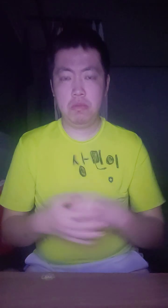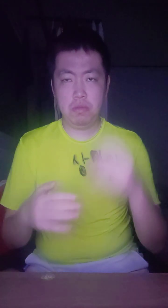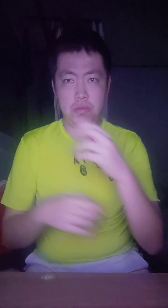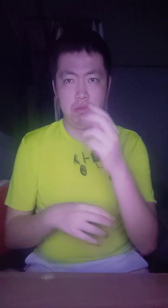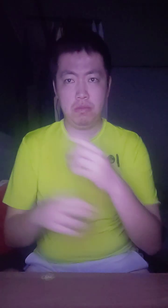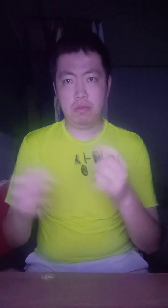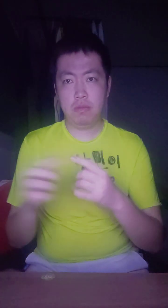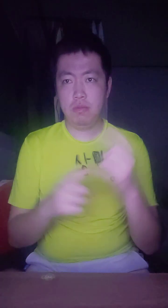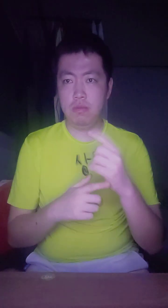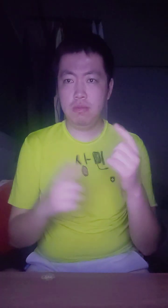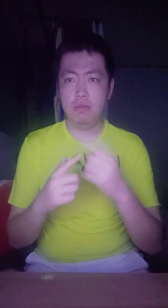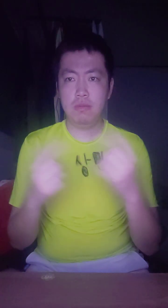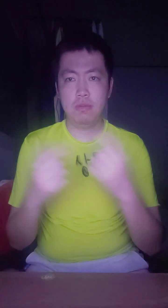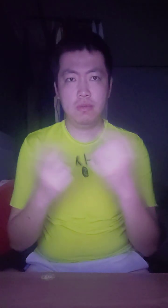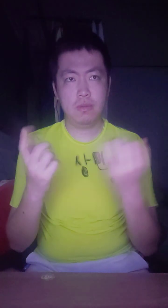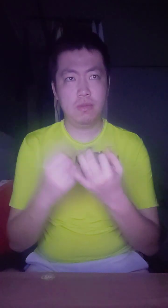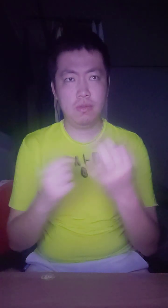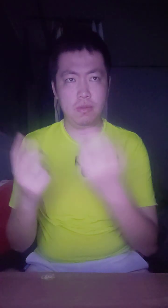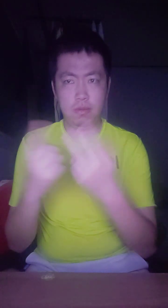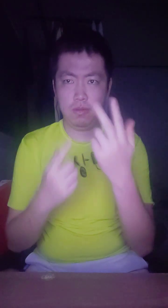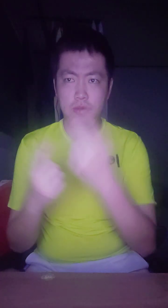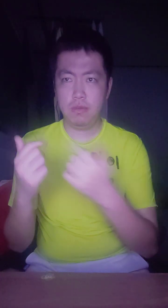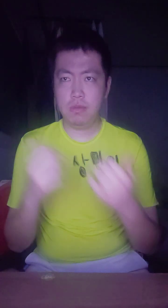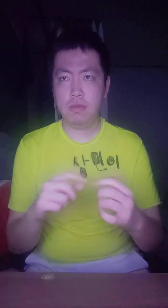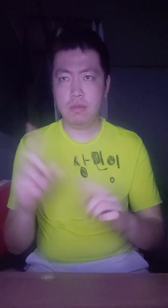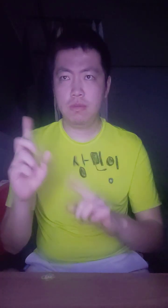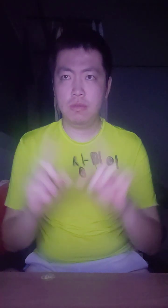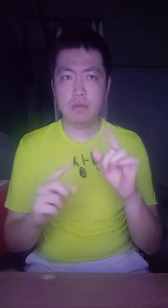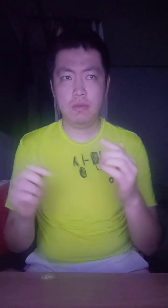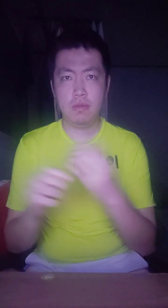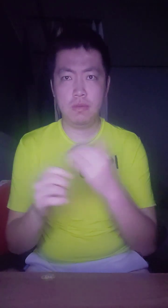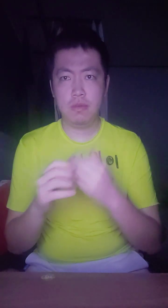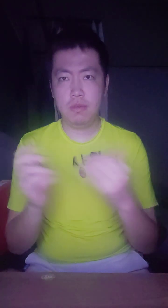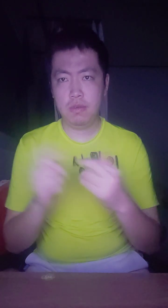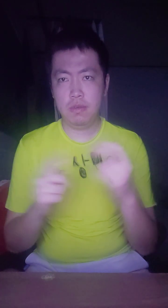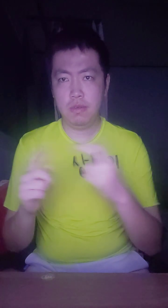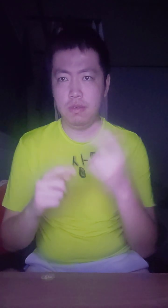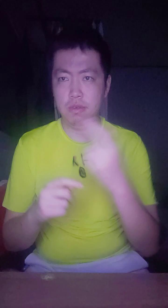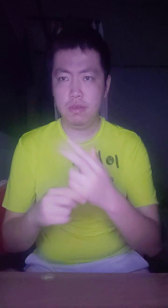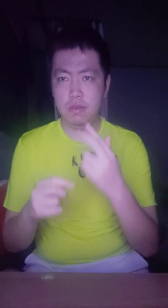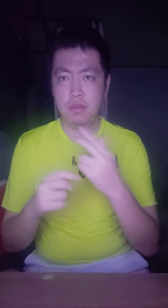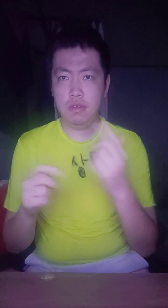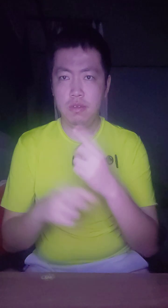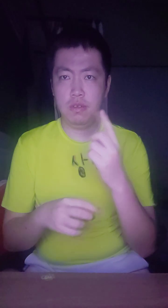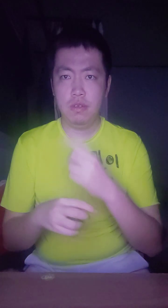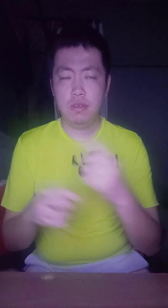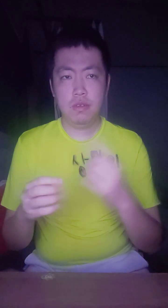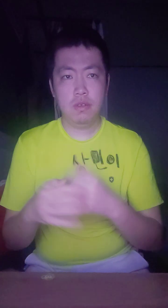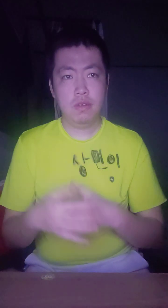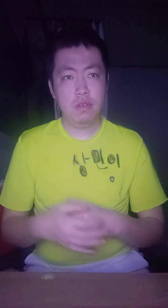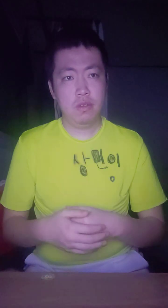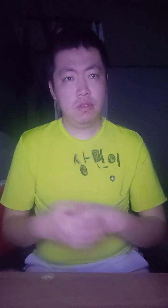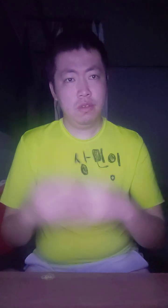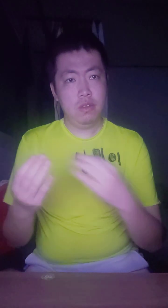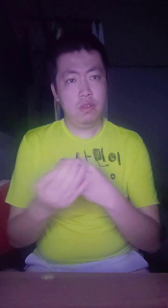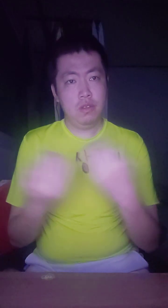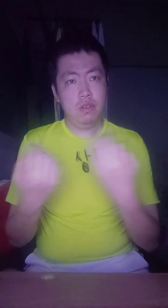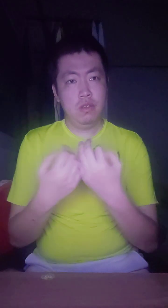부모와 가족들이 이 죽음을 세상에 알려달라면서 저희 MBC에 연락을 해왔습니다. 계약직으로 입사를 해서